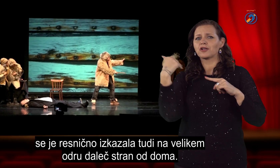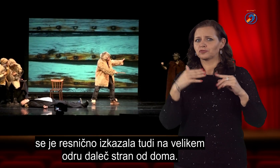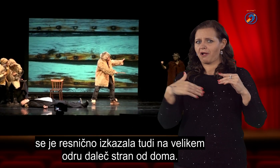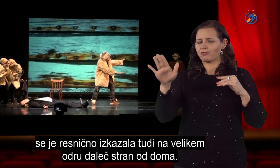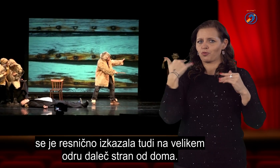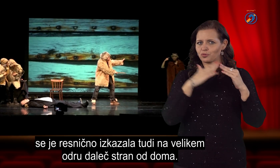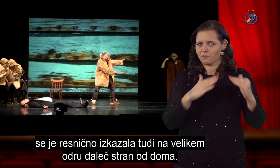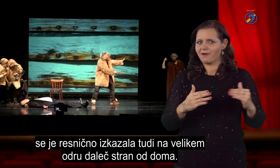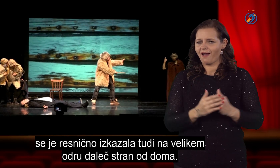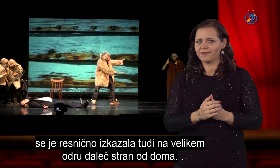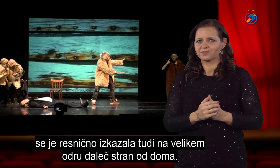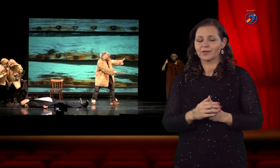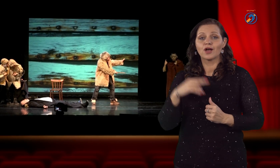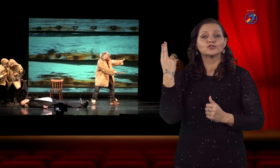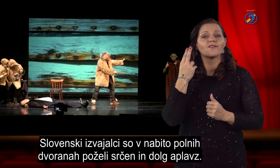doma.